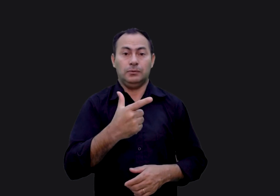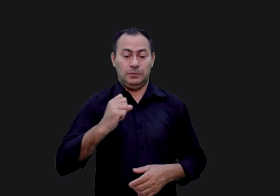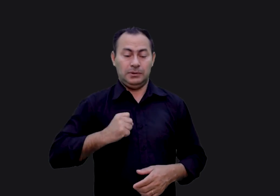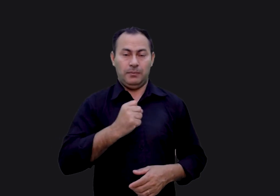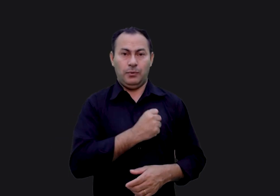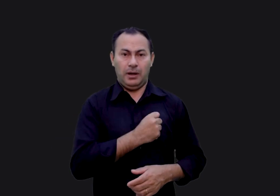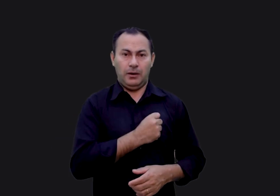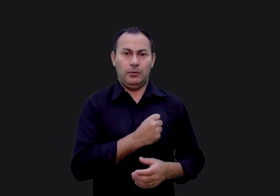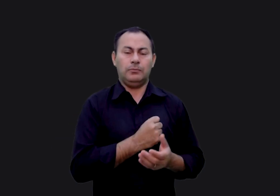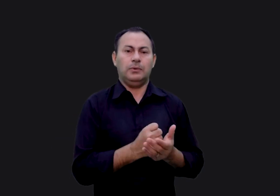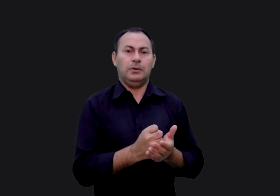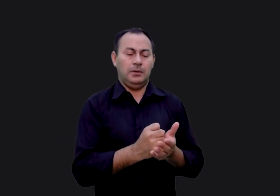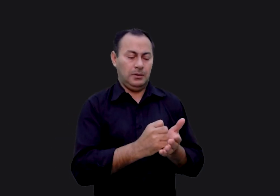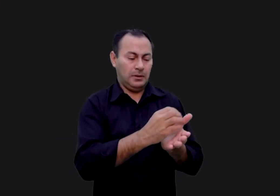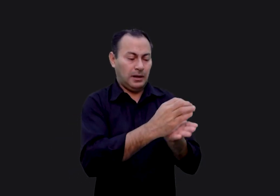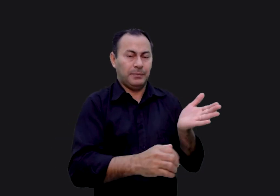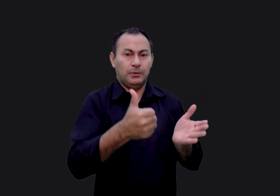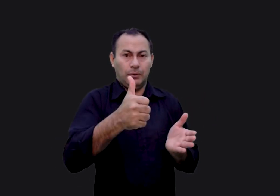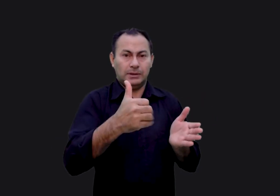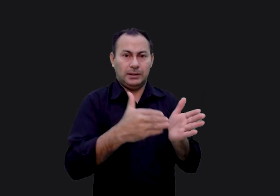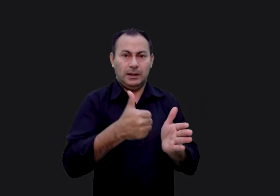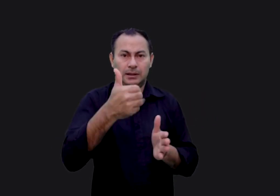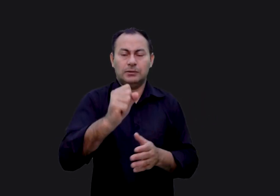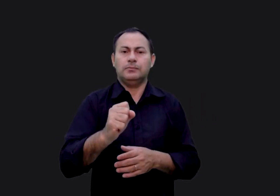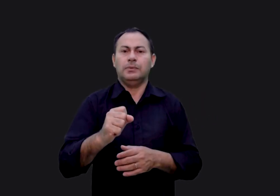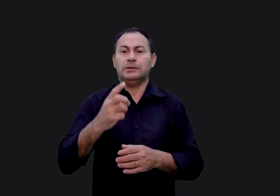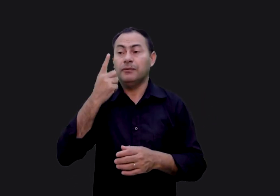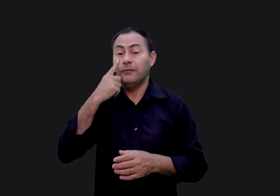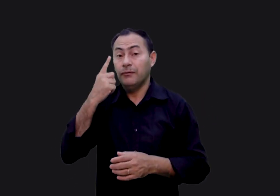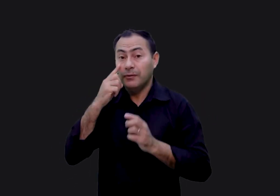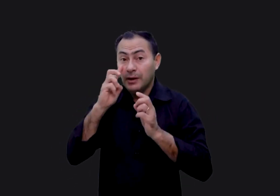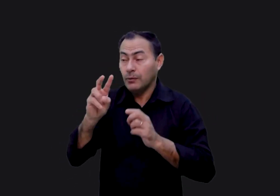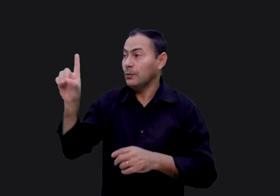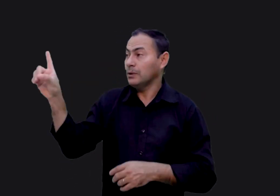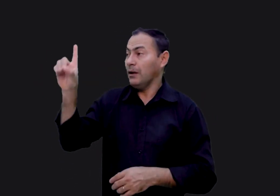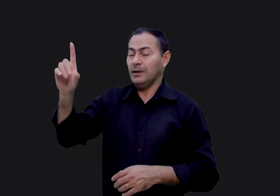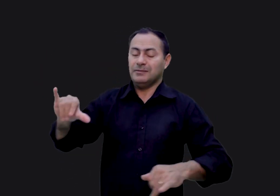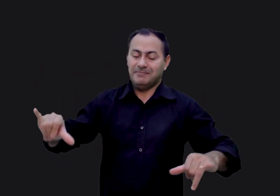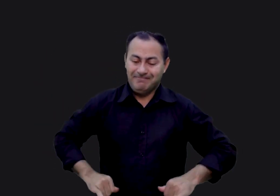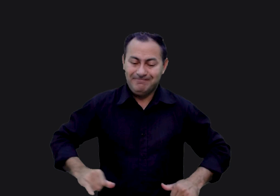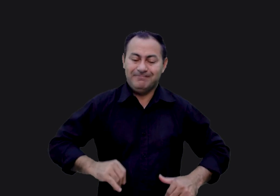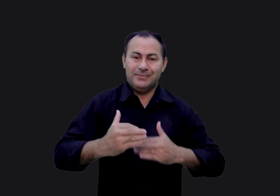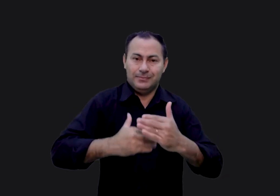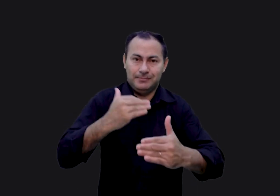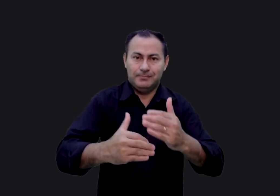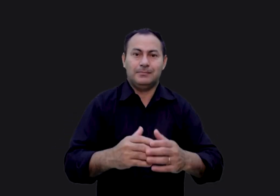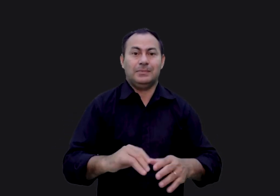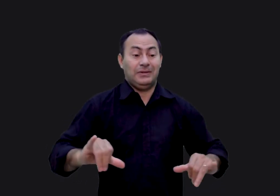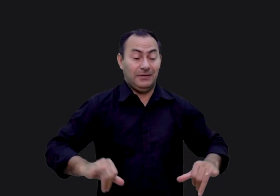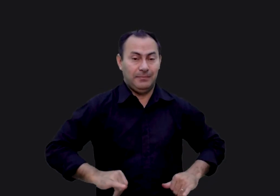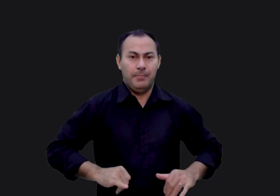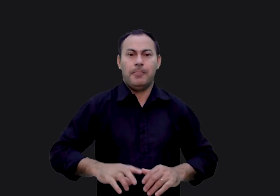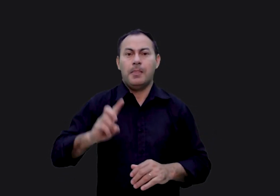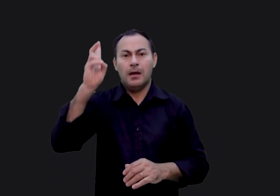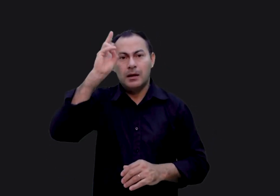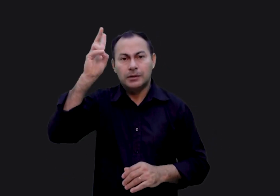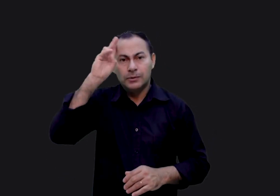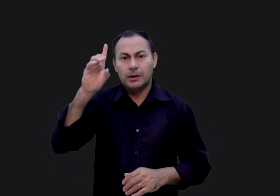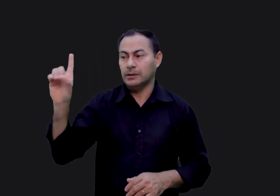até o 18, vemos Davi comendo um banquete de consequências. Tente enxergar dessa forma. A história de Davi nos diz o mesmo